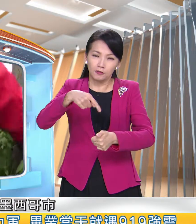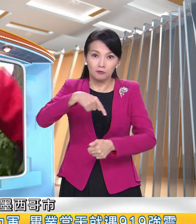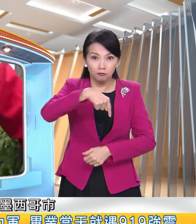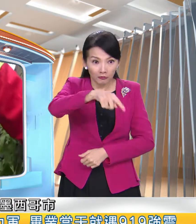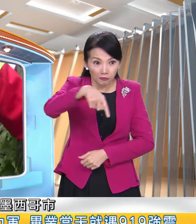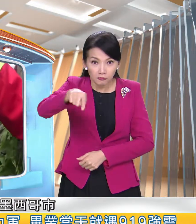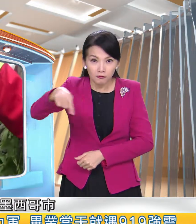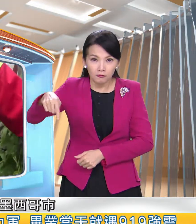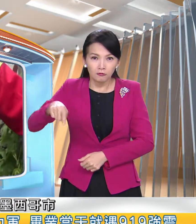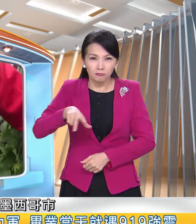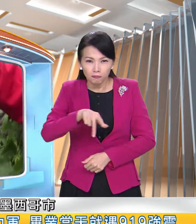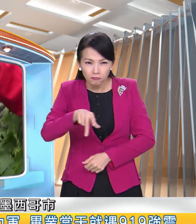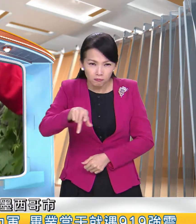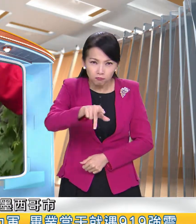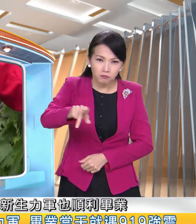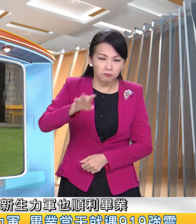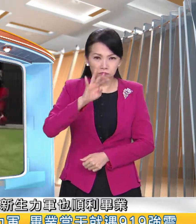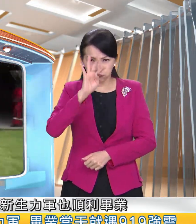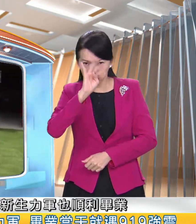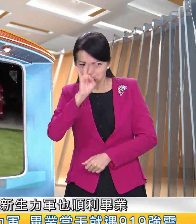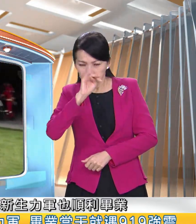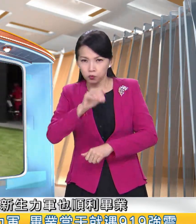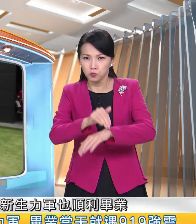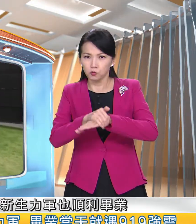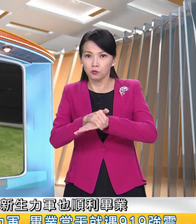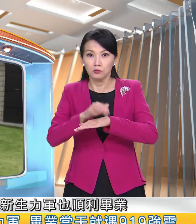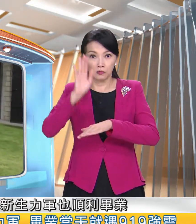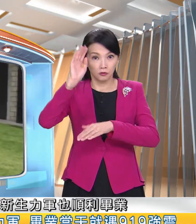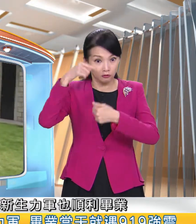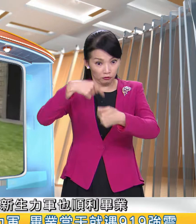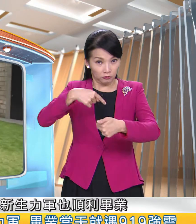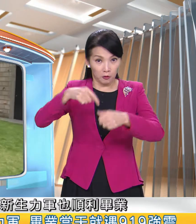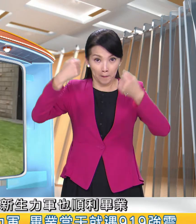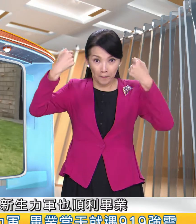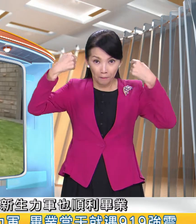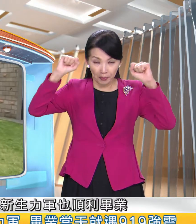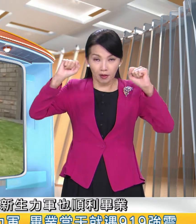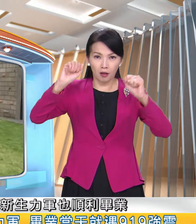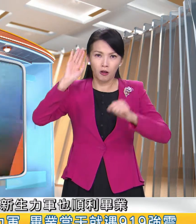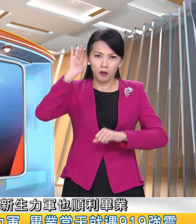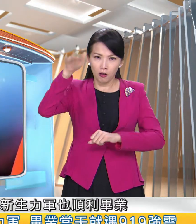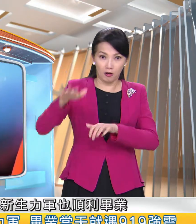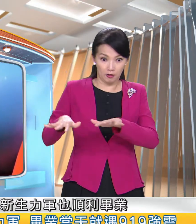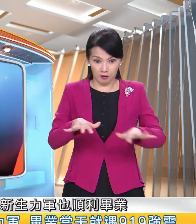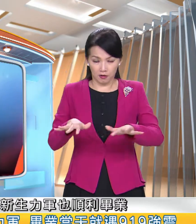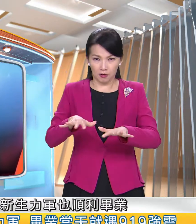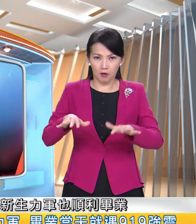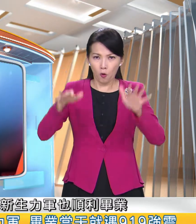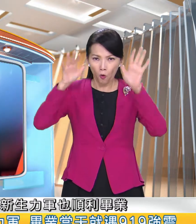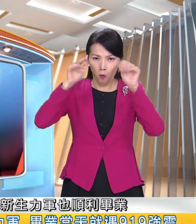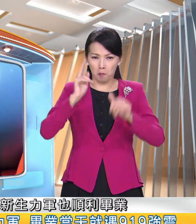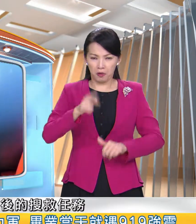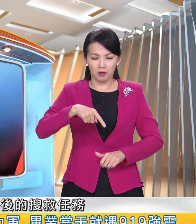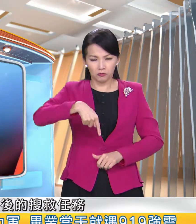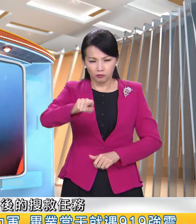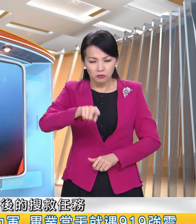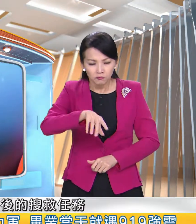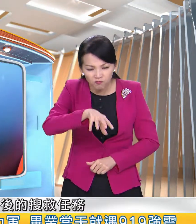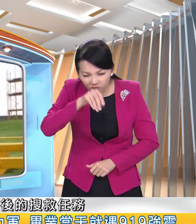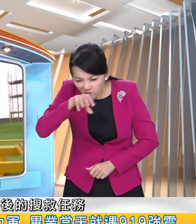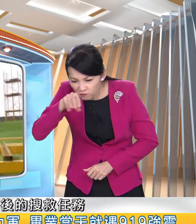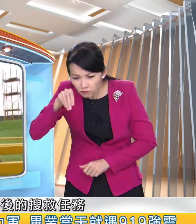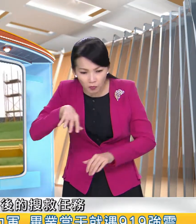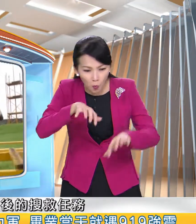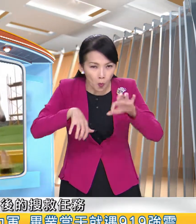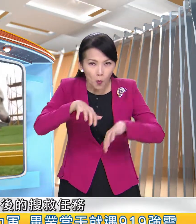当天，墨西哥市一批地震救难犬新生力军也顺利毕业，准备投